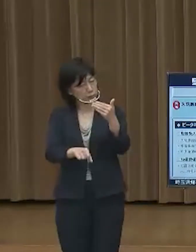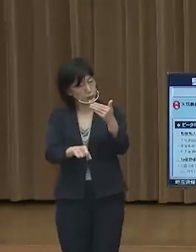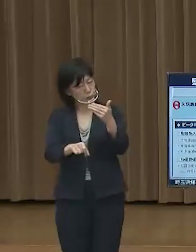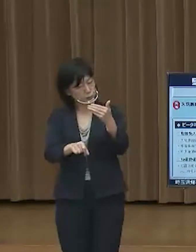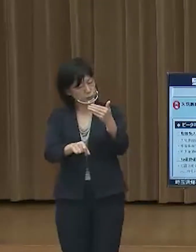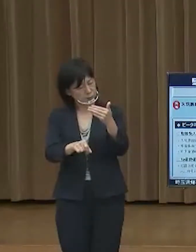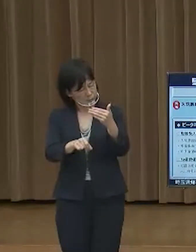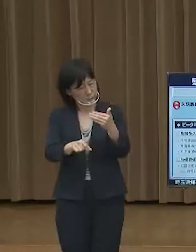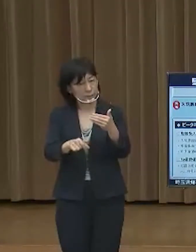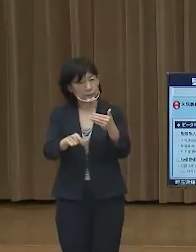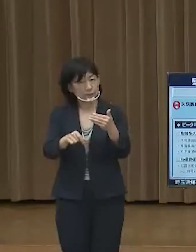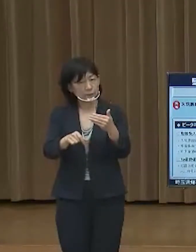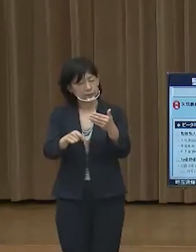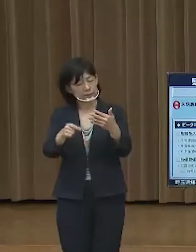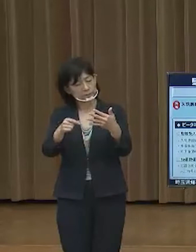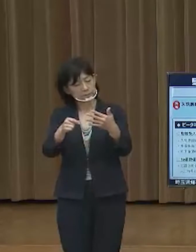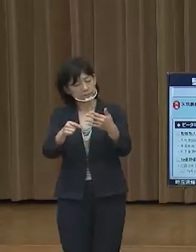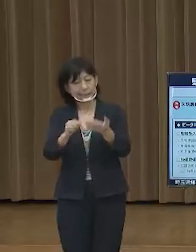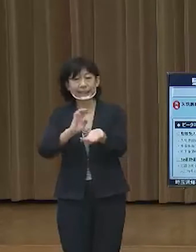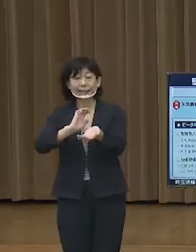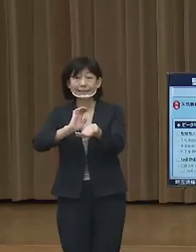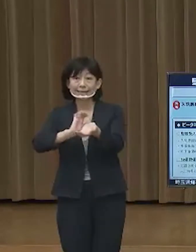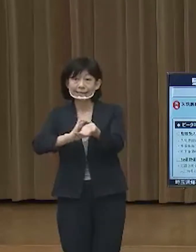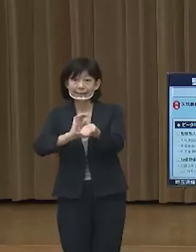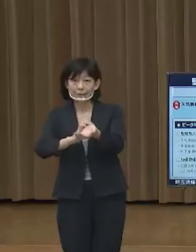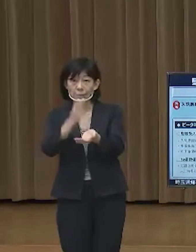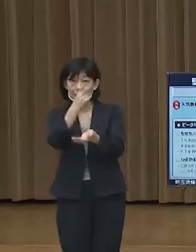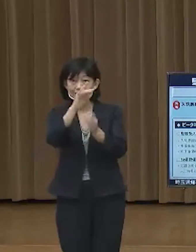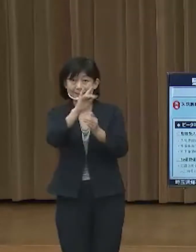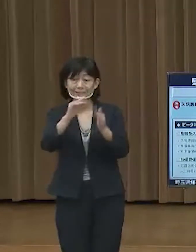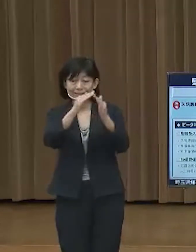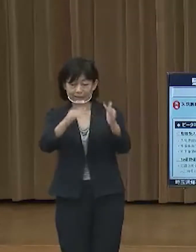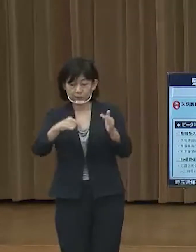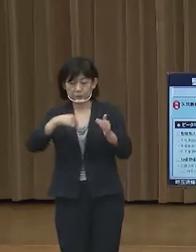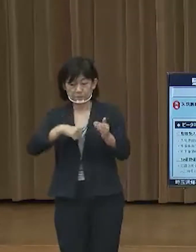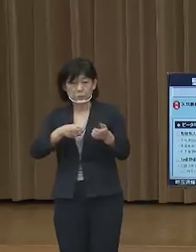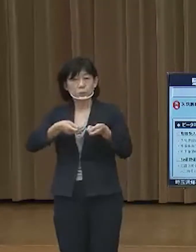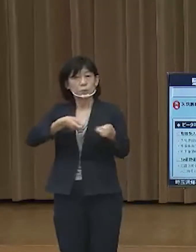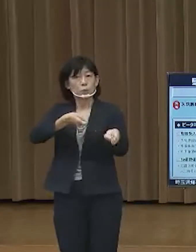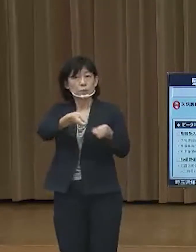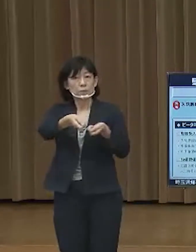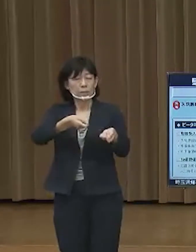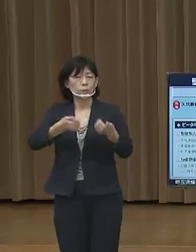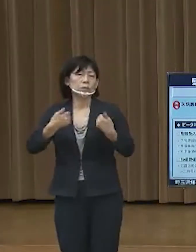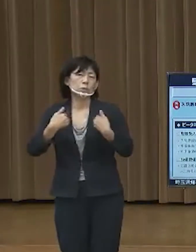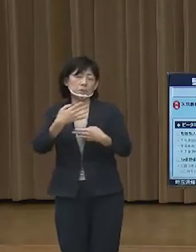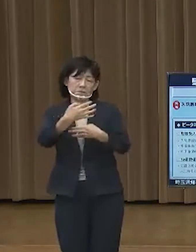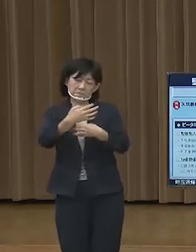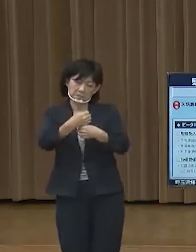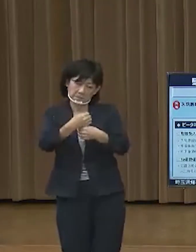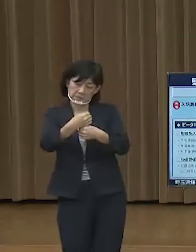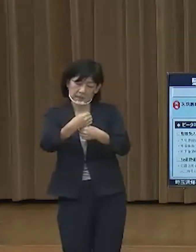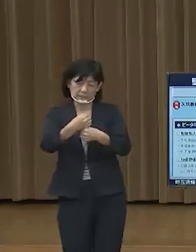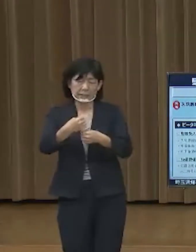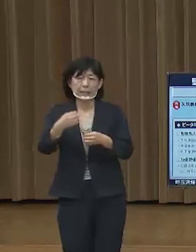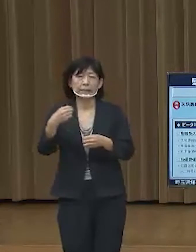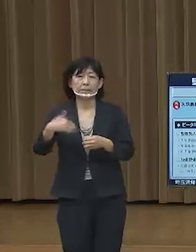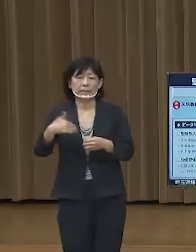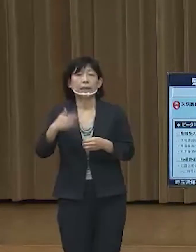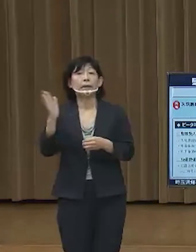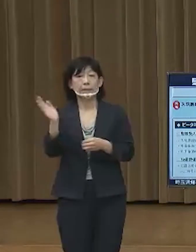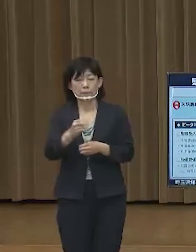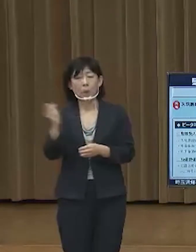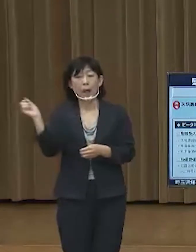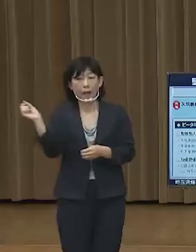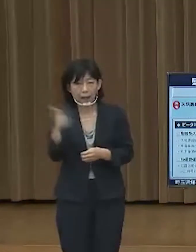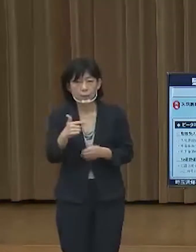決めてない、はい、すみません、医療審議会の方との調整もありますので、すみません、はい、ただ可能な限り早く、や